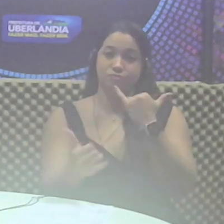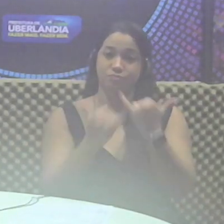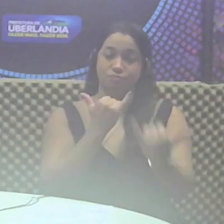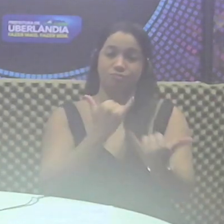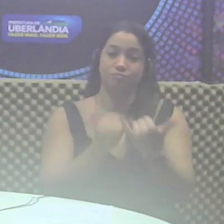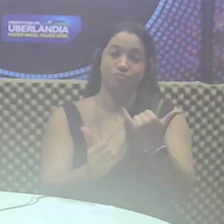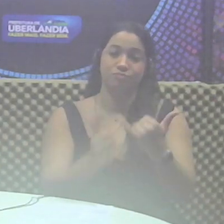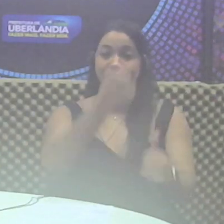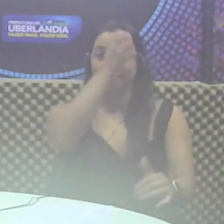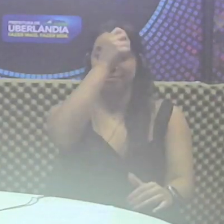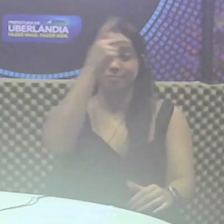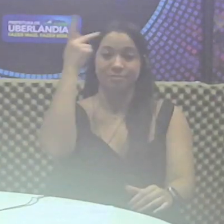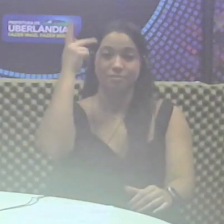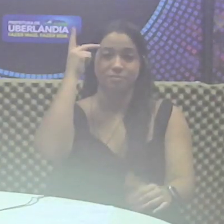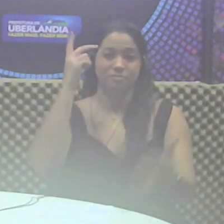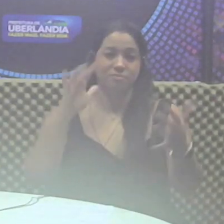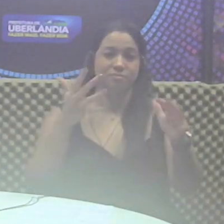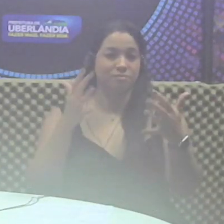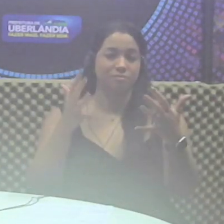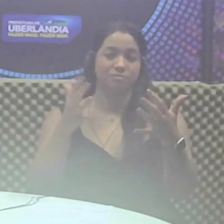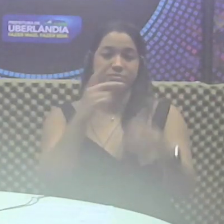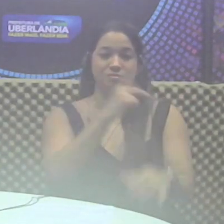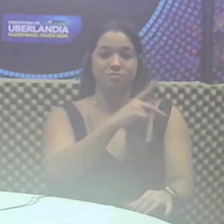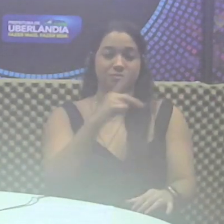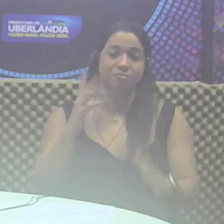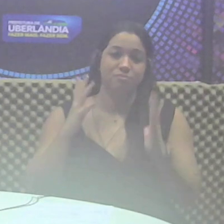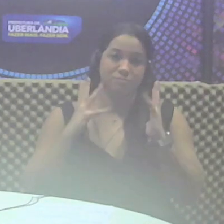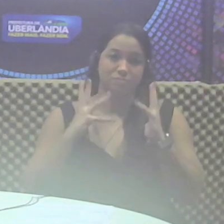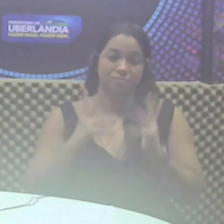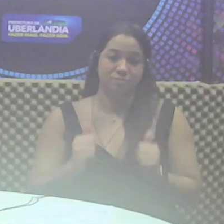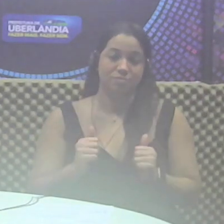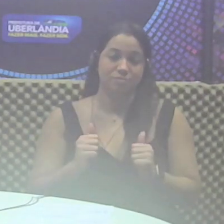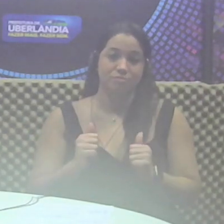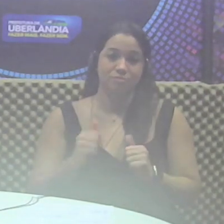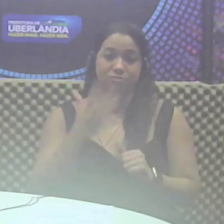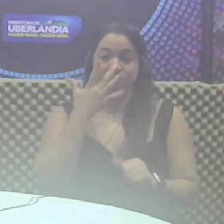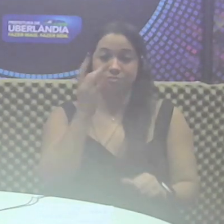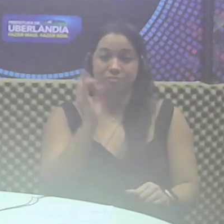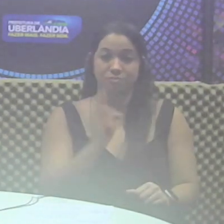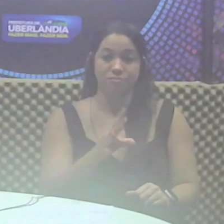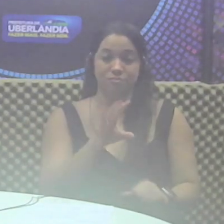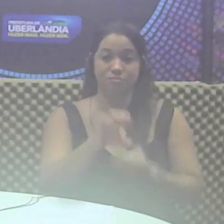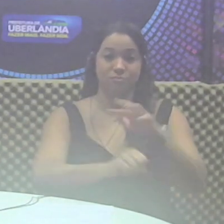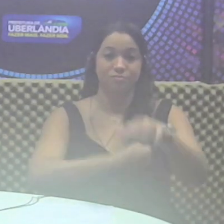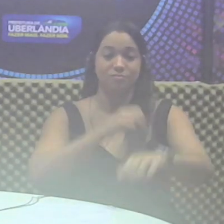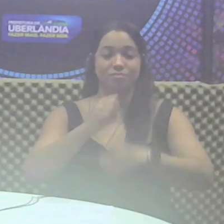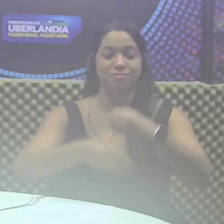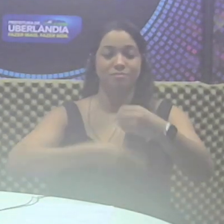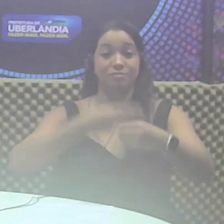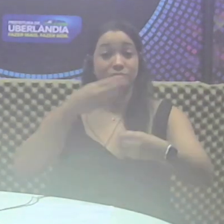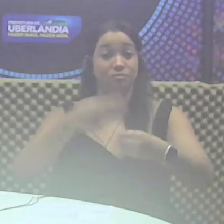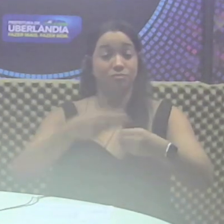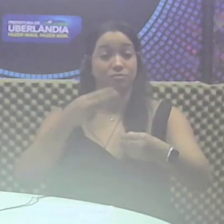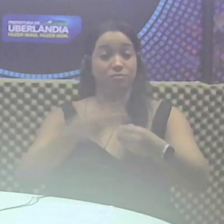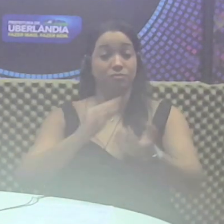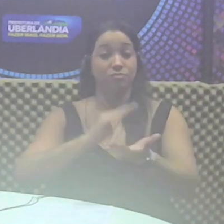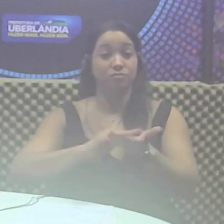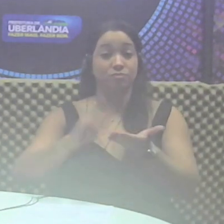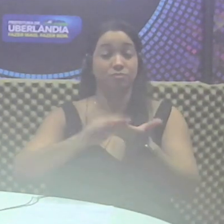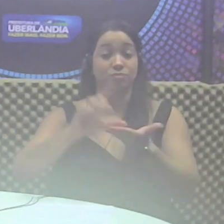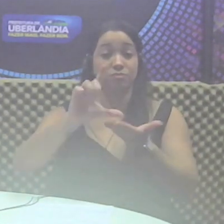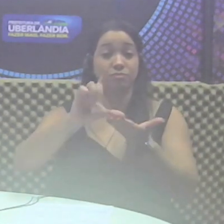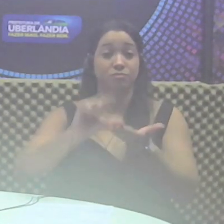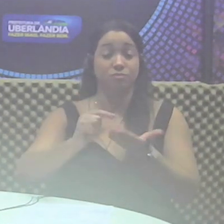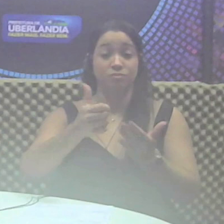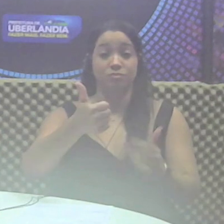A Prefeitura estima que, ao adotar a PPP da limpeza urbana e manejo de resíduos sólidos, o município tem uma economia de